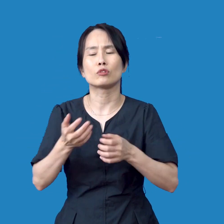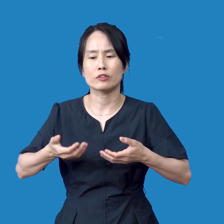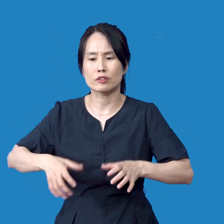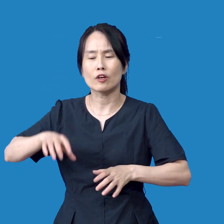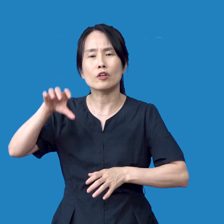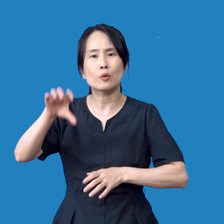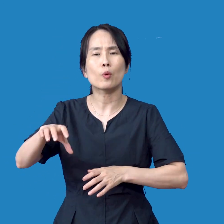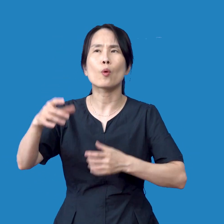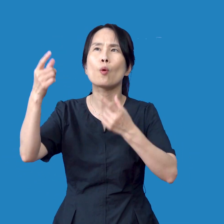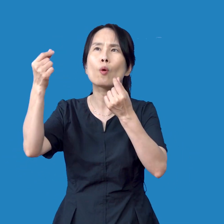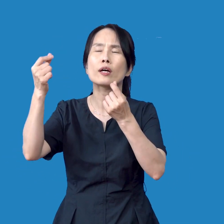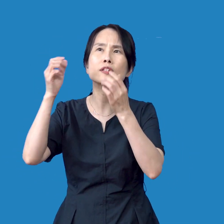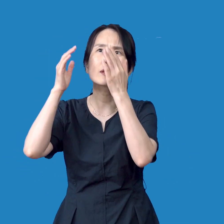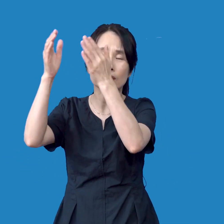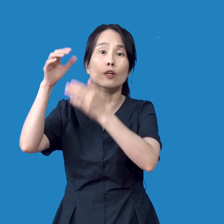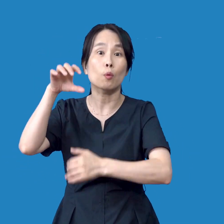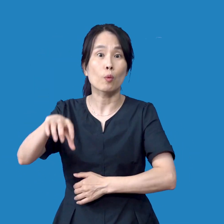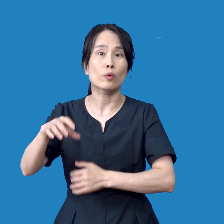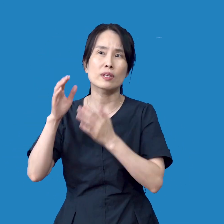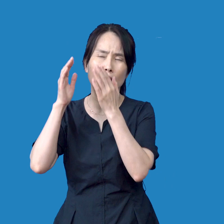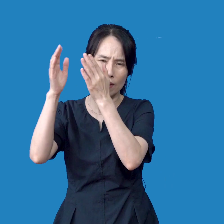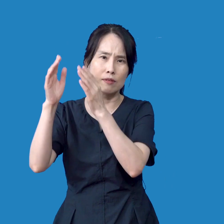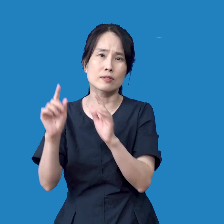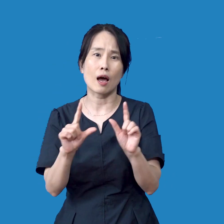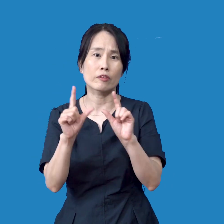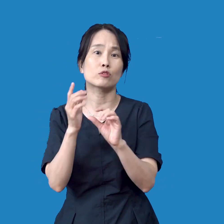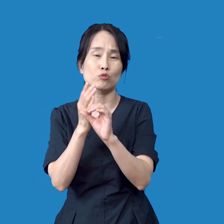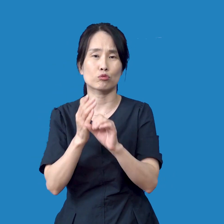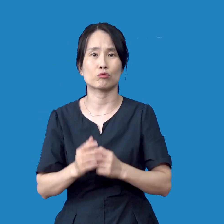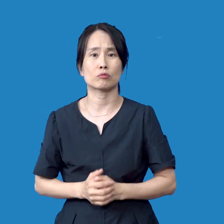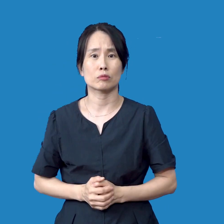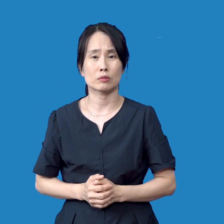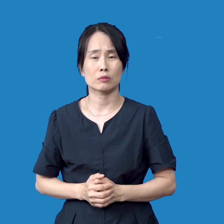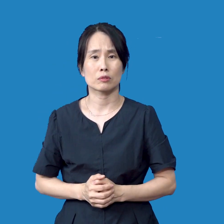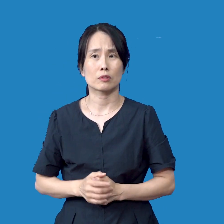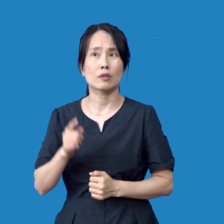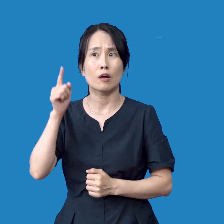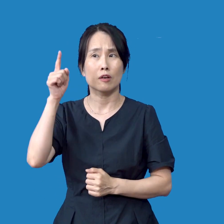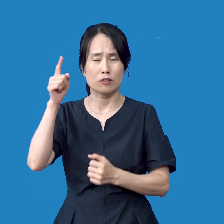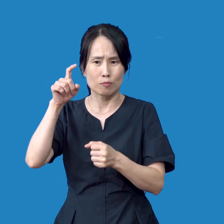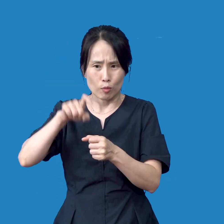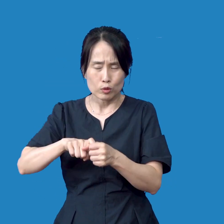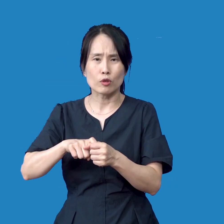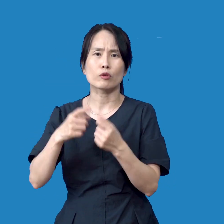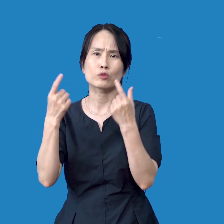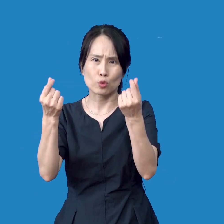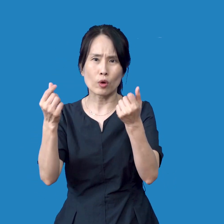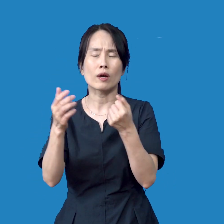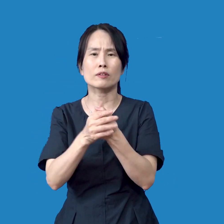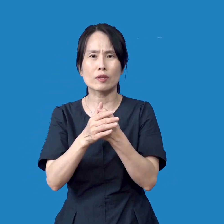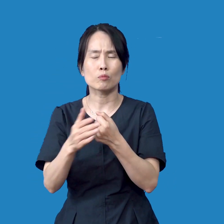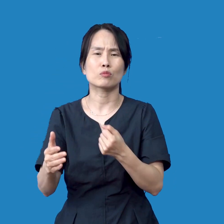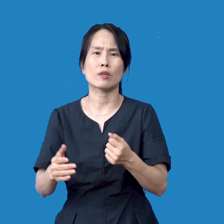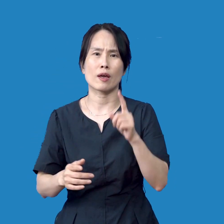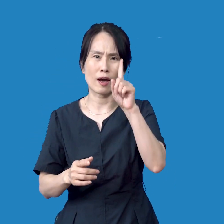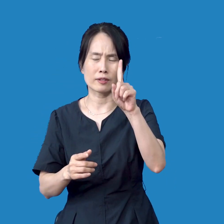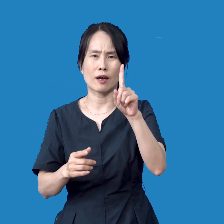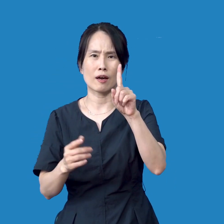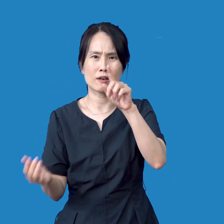향해서 나아가는 사람들입니다. 그것보다 더 강한 결속력을 주는 것이 없습니다.